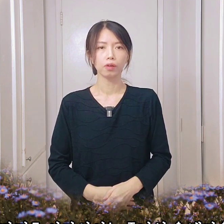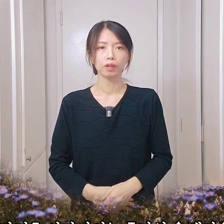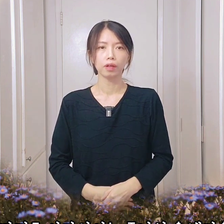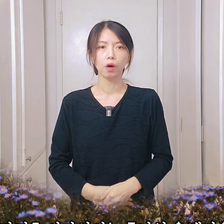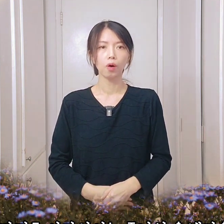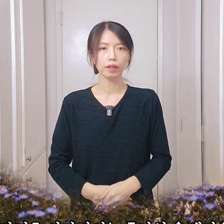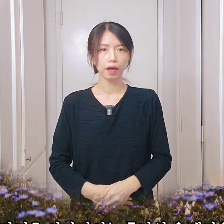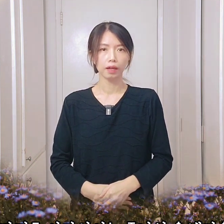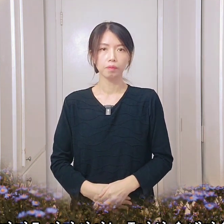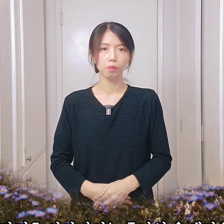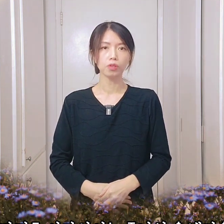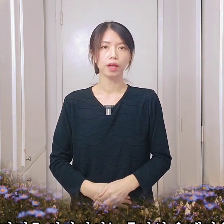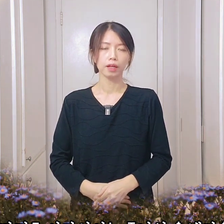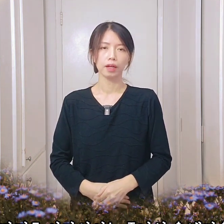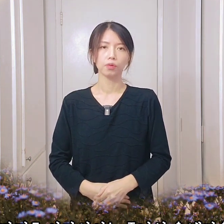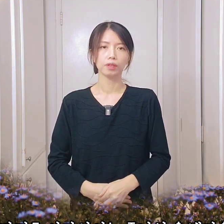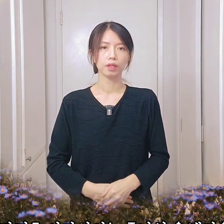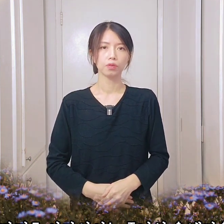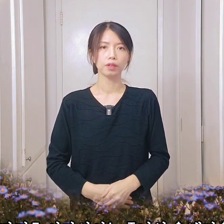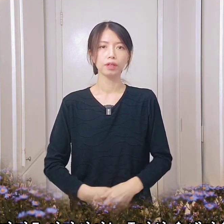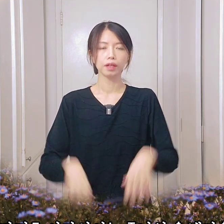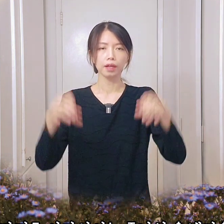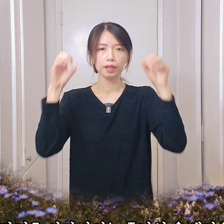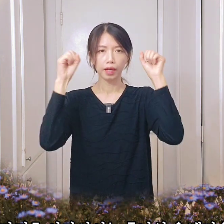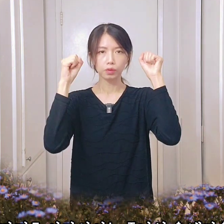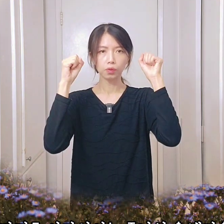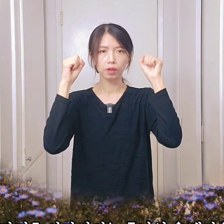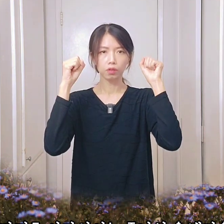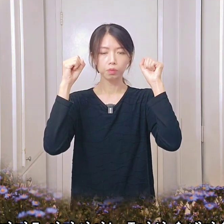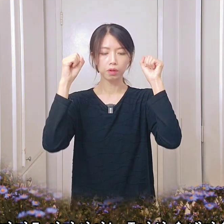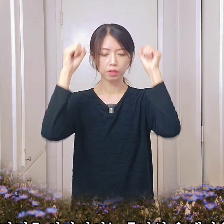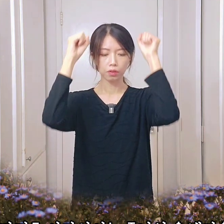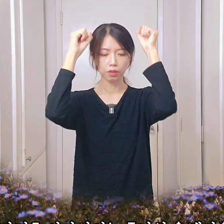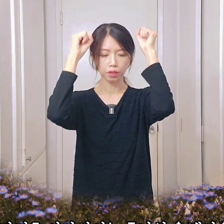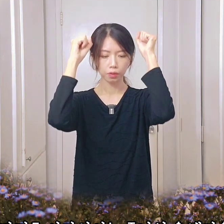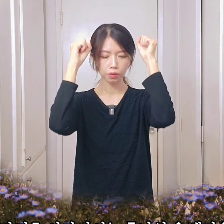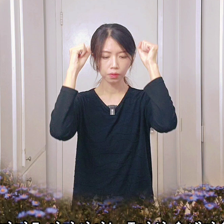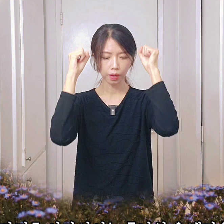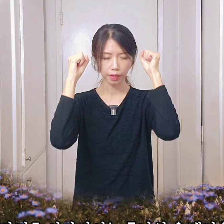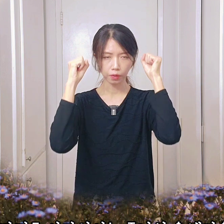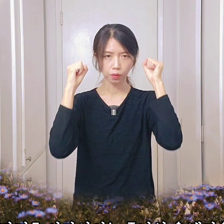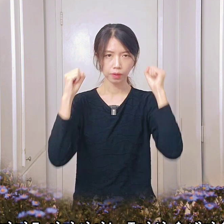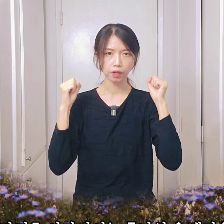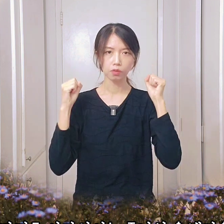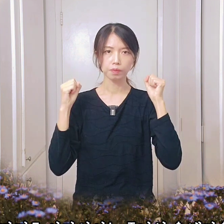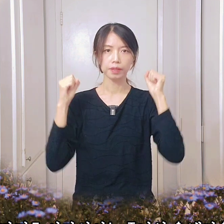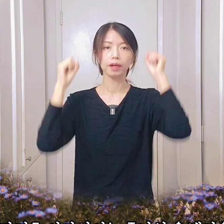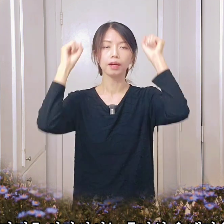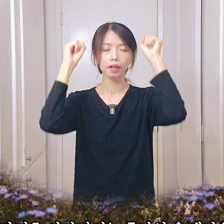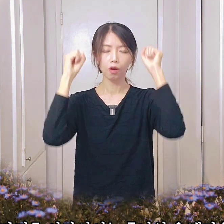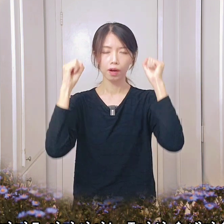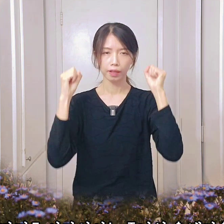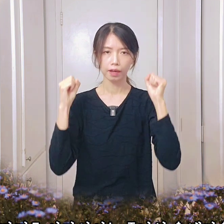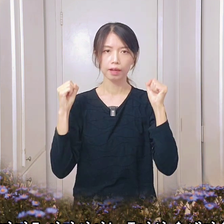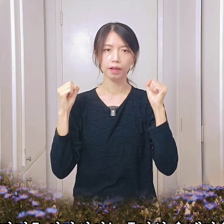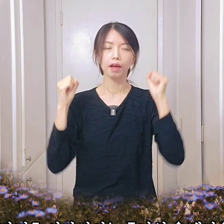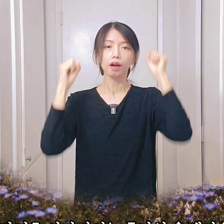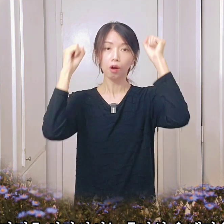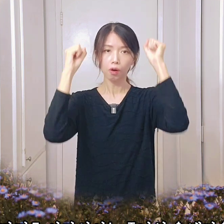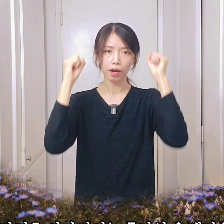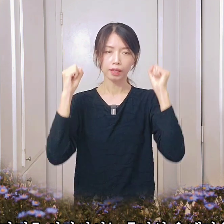거하는 것, 거하다, 머물다 라고 한 뜻의 수어는 양손이 이렇게 주먹을 쥐어주시고 아래로 내려주시면 돼요.